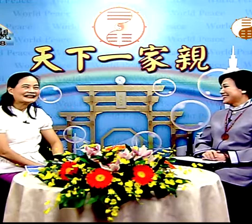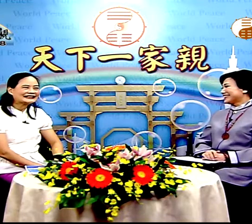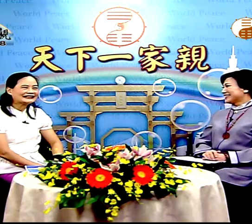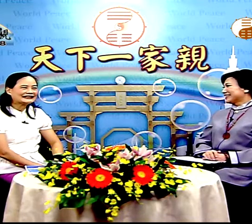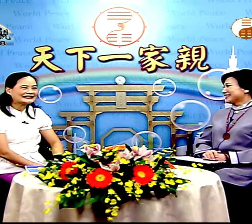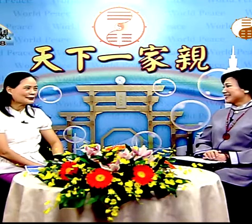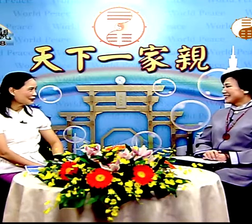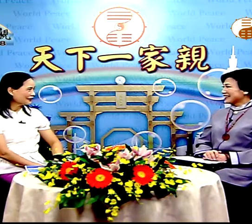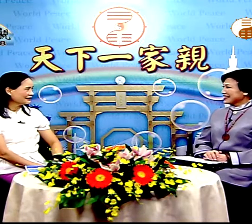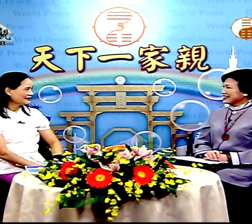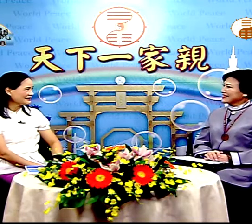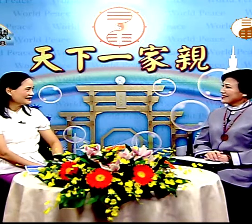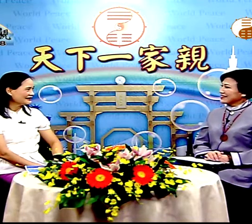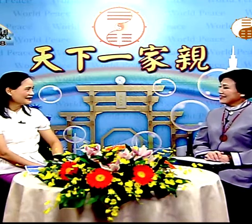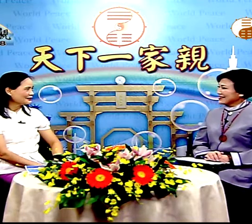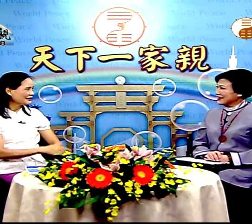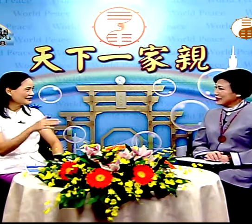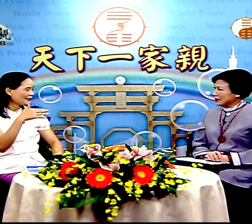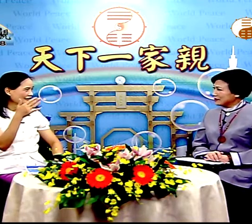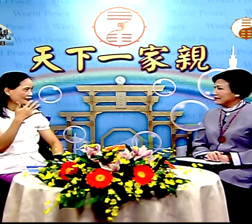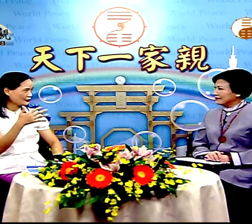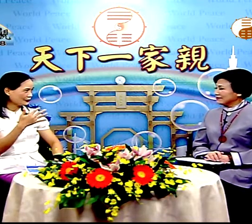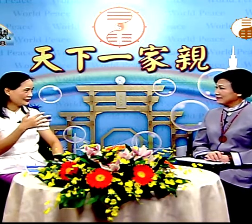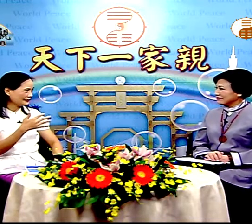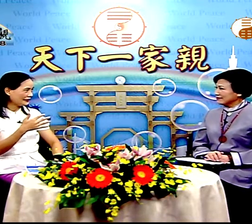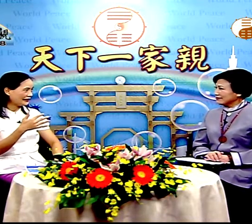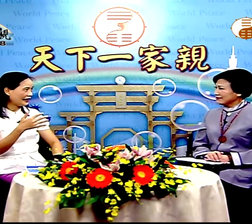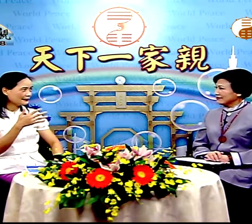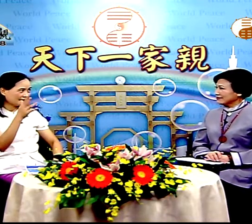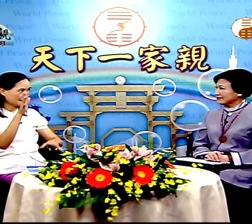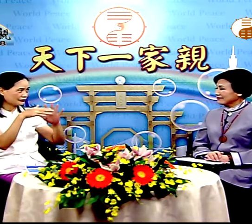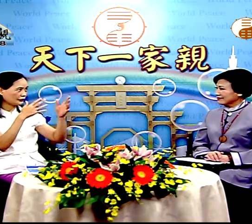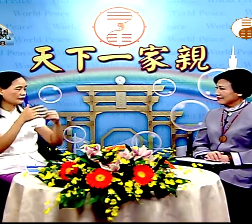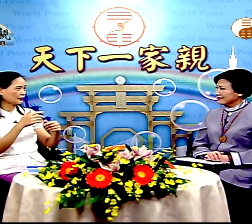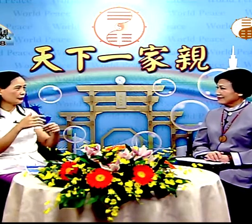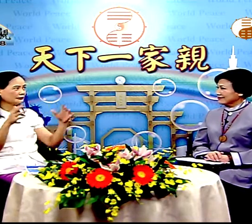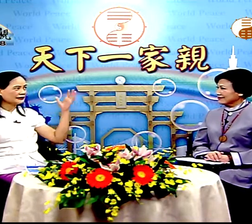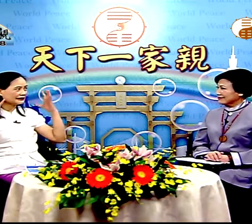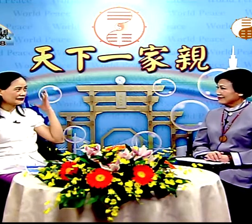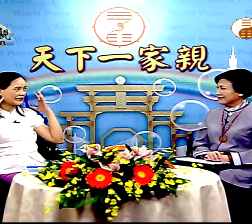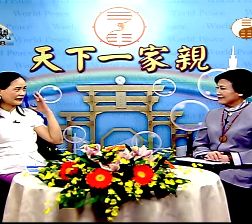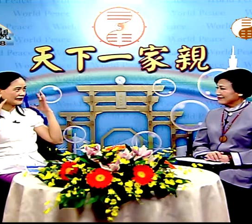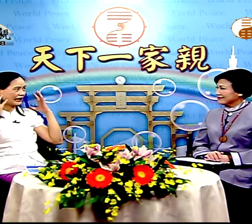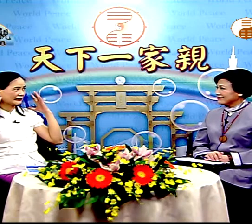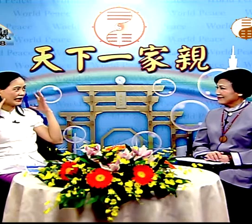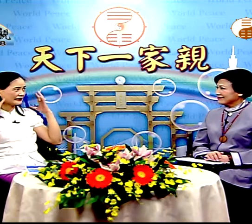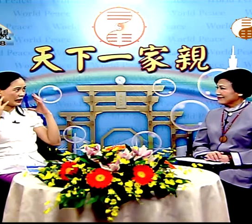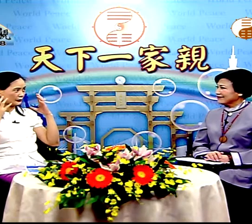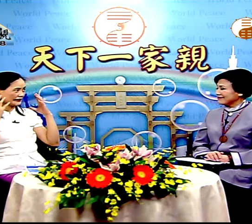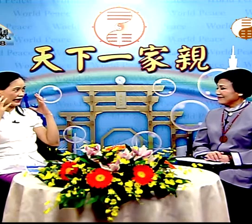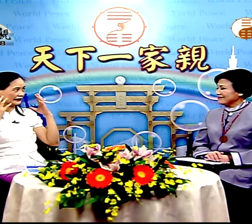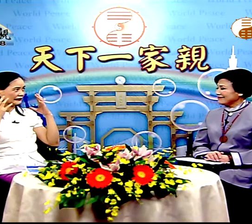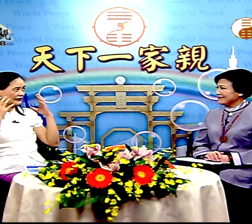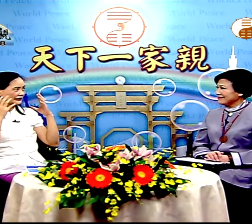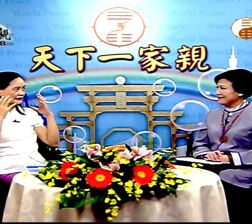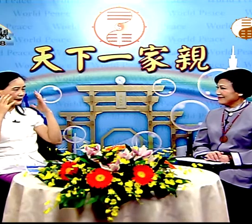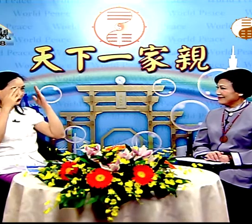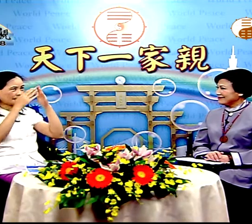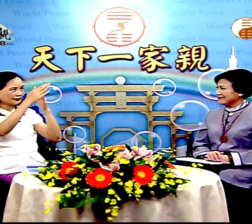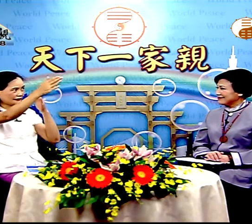个证券交易所里面啊，他们几乎都用手语，因为那个场合太嘈杂了。那远远的